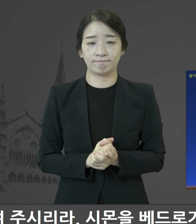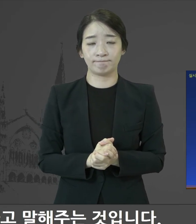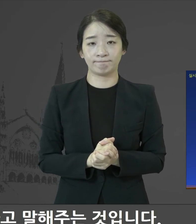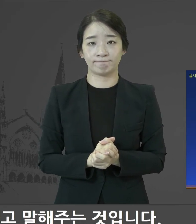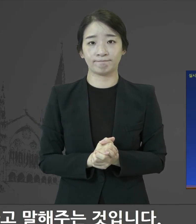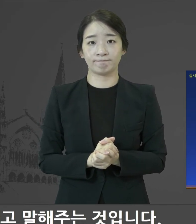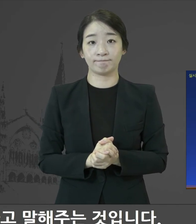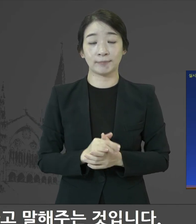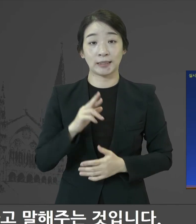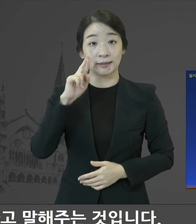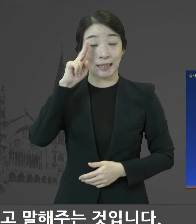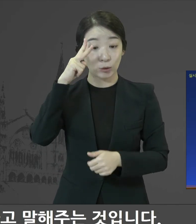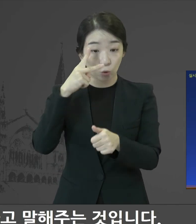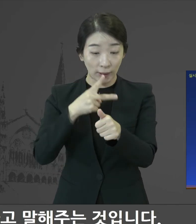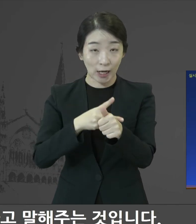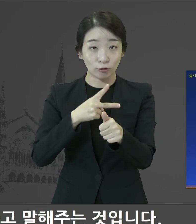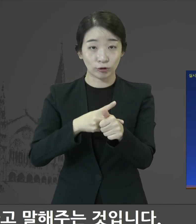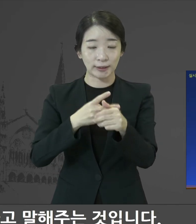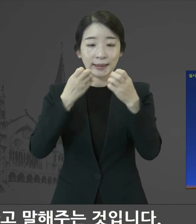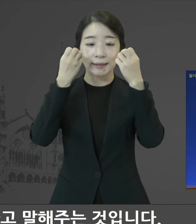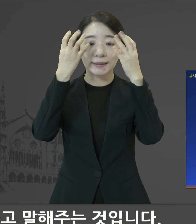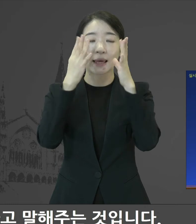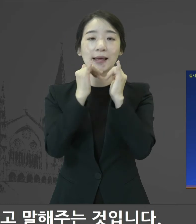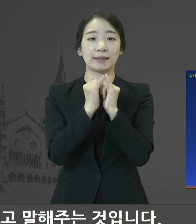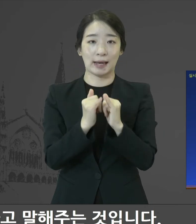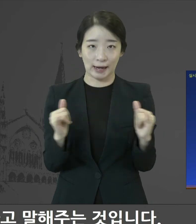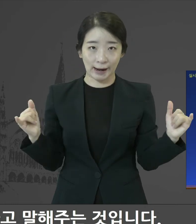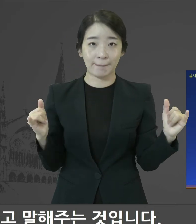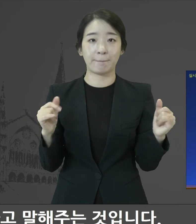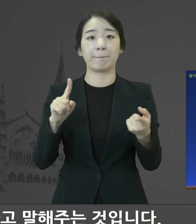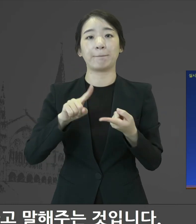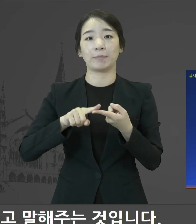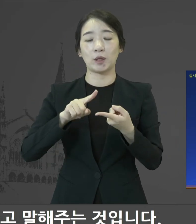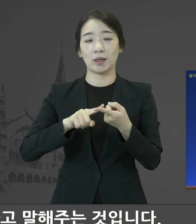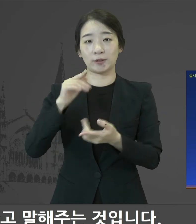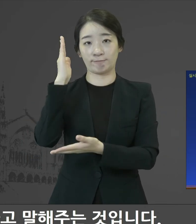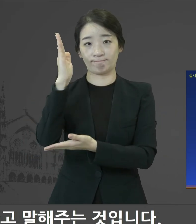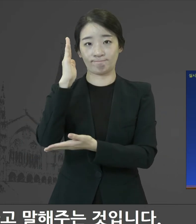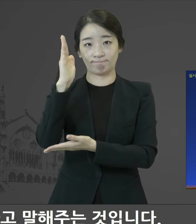사도 바울이 세 사람을 얘기하면서 어떻게